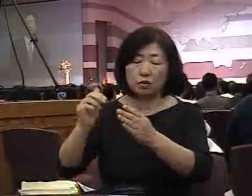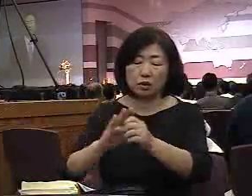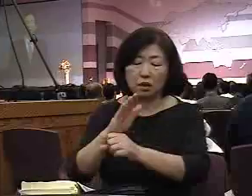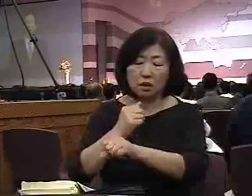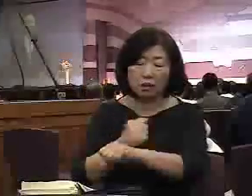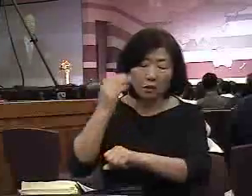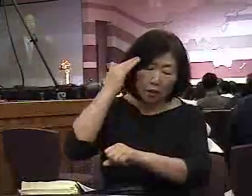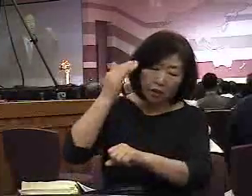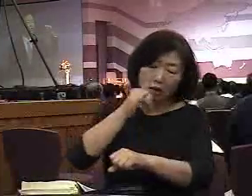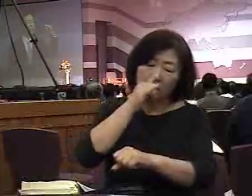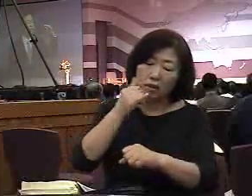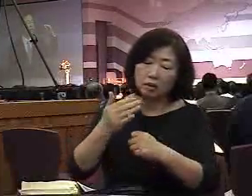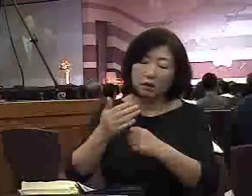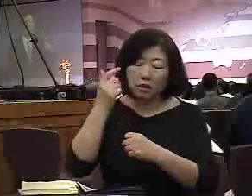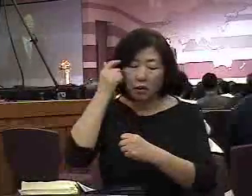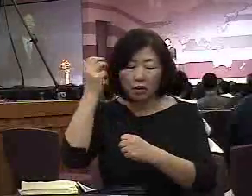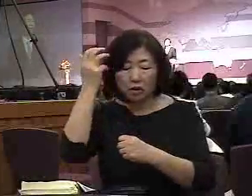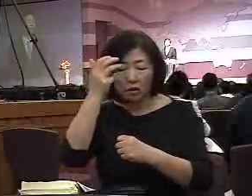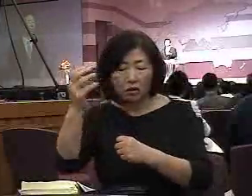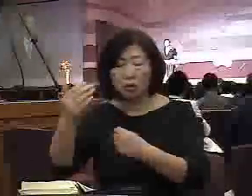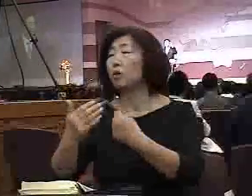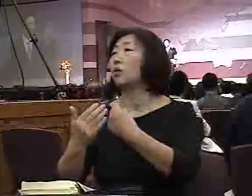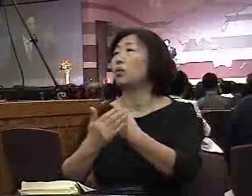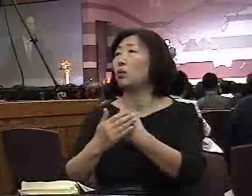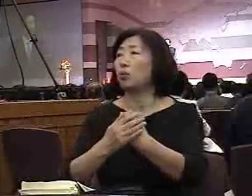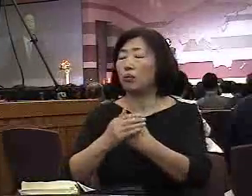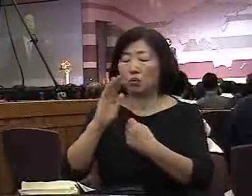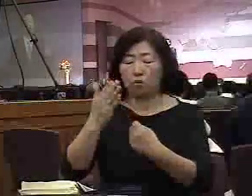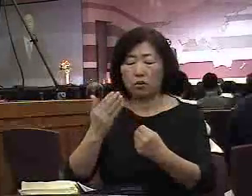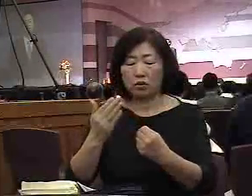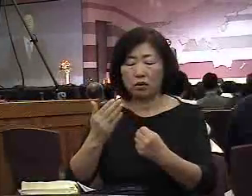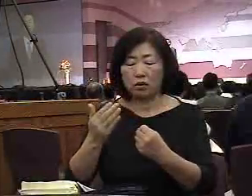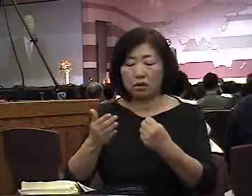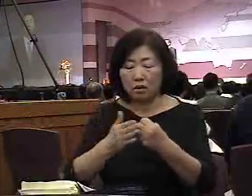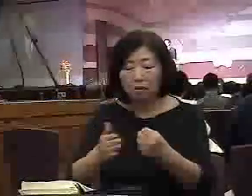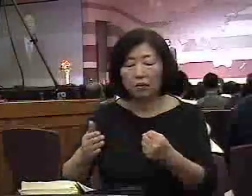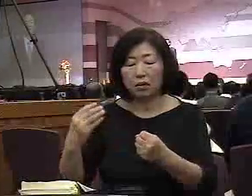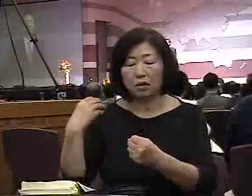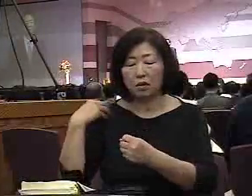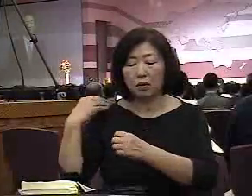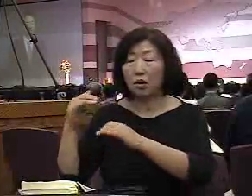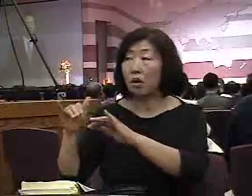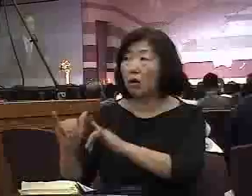때문에, 우리의 영적인 생활에 독이 되기 때문에 그것을 내려놓으라는 것입니다.